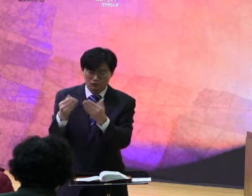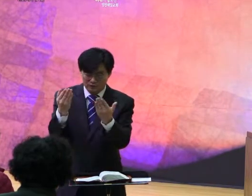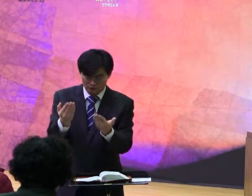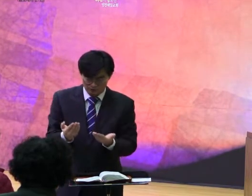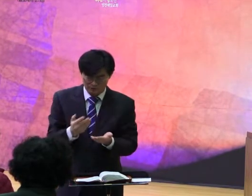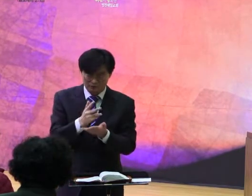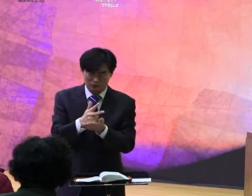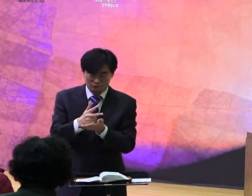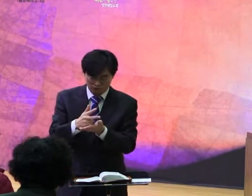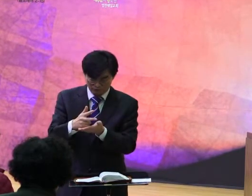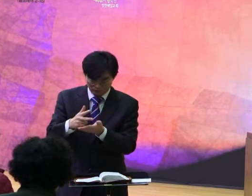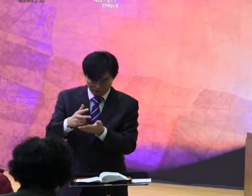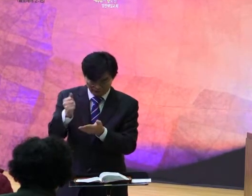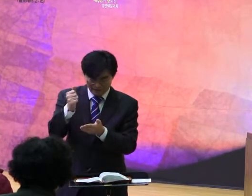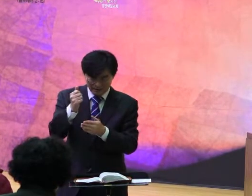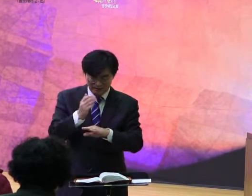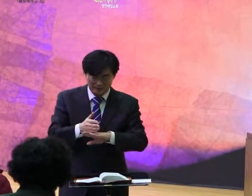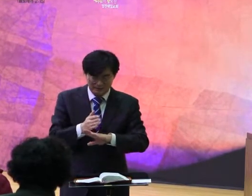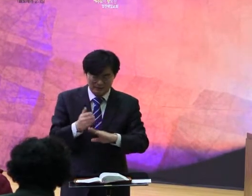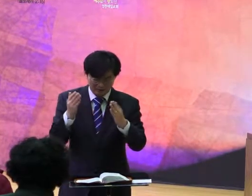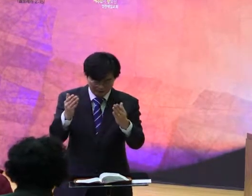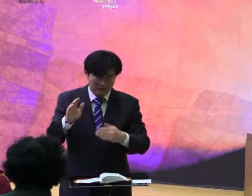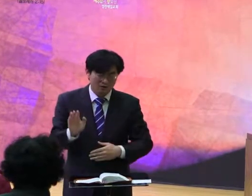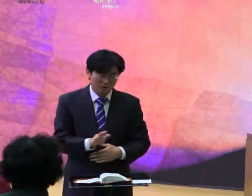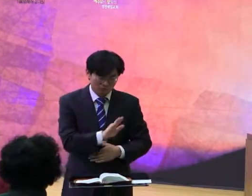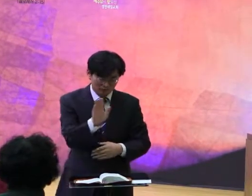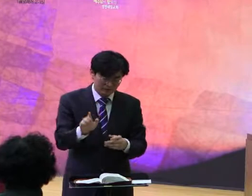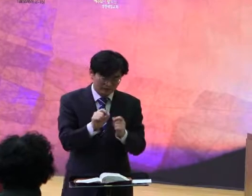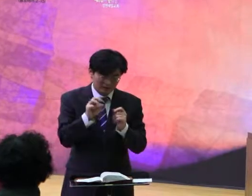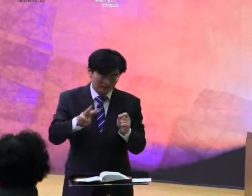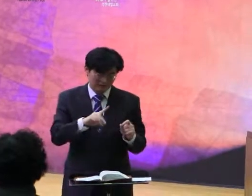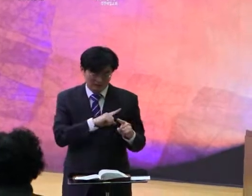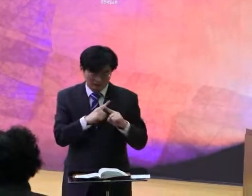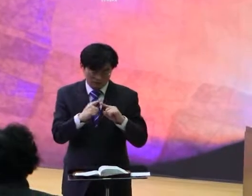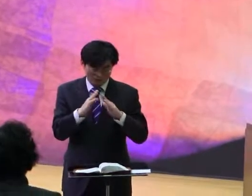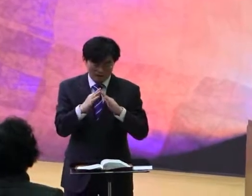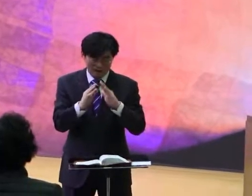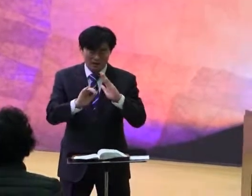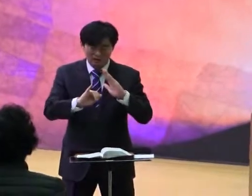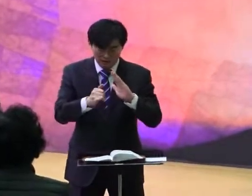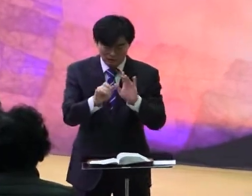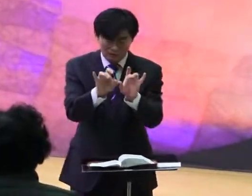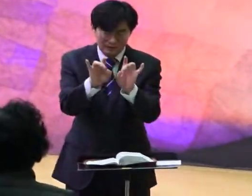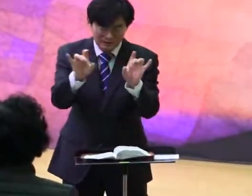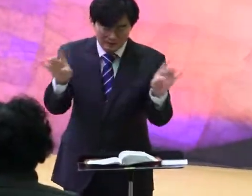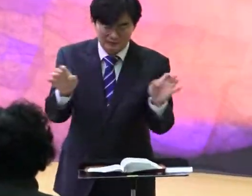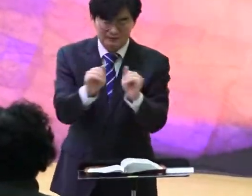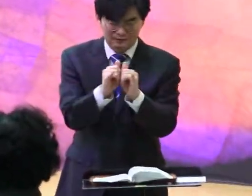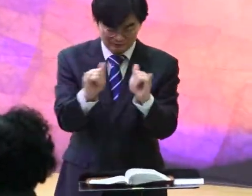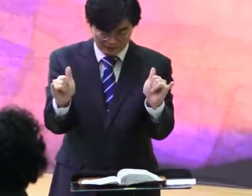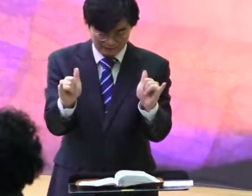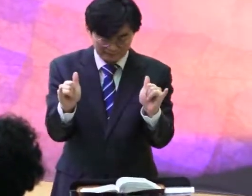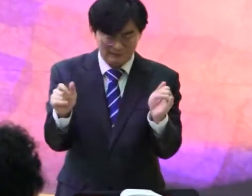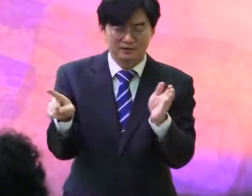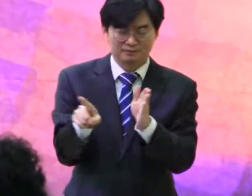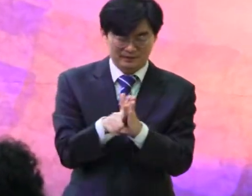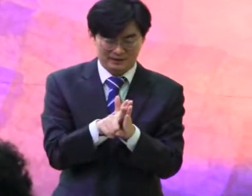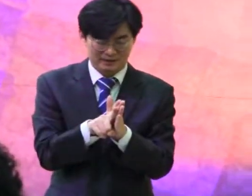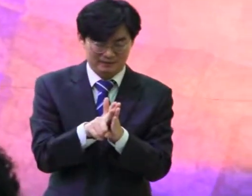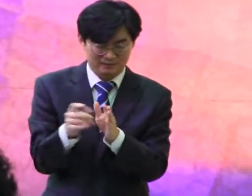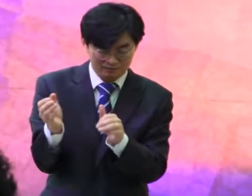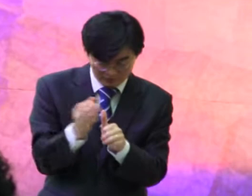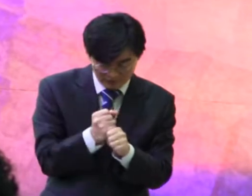한없는 은혜를 감사드립니다. 우리 영천제일 가족들 한 분 한 분들의 신앙을 주님께서 지켜주시고